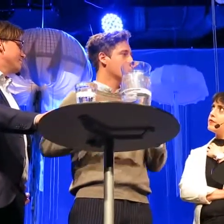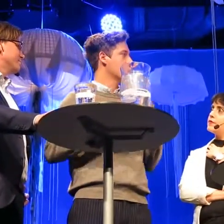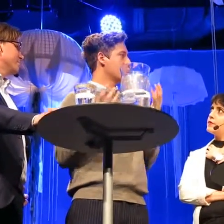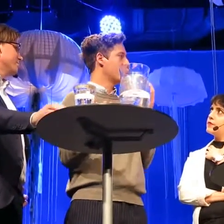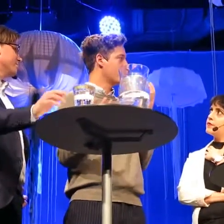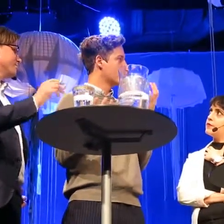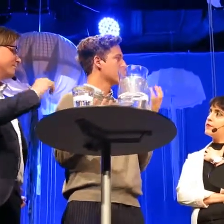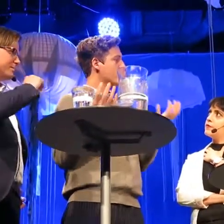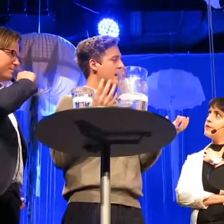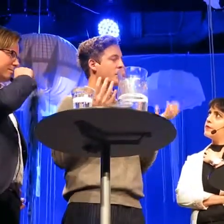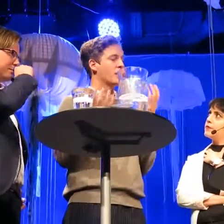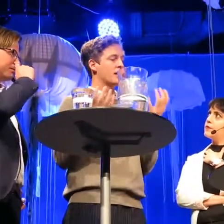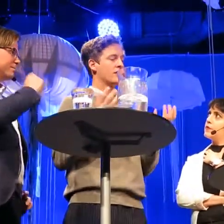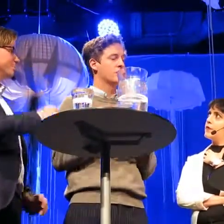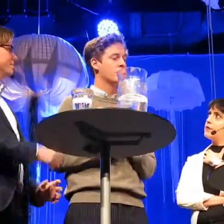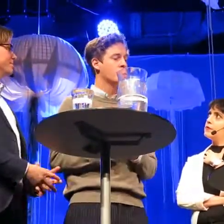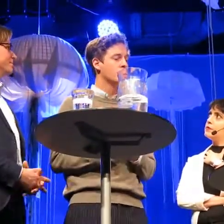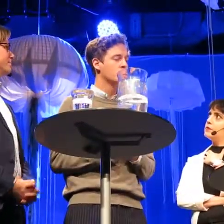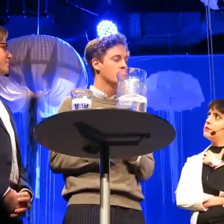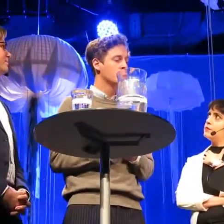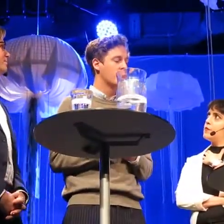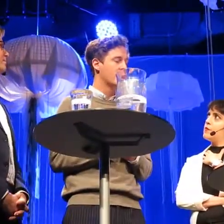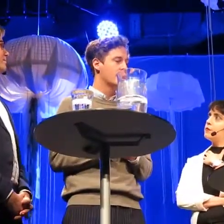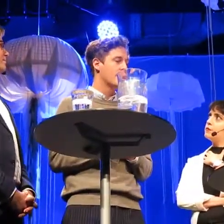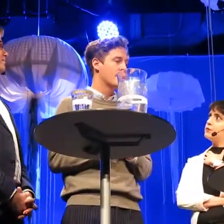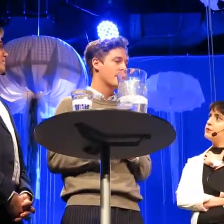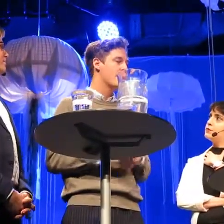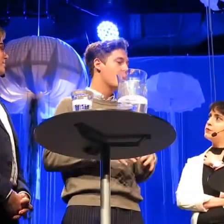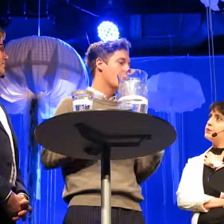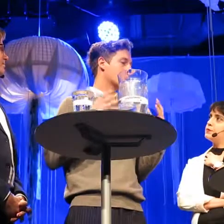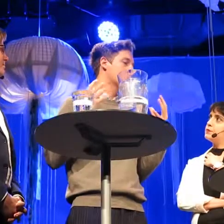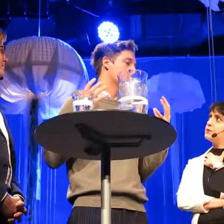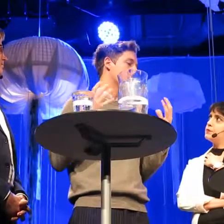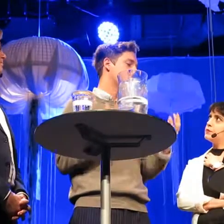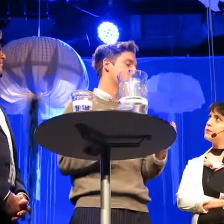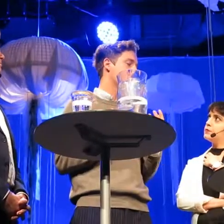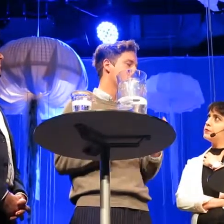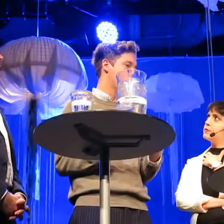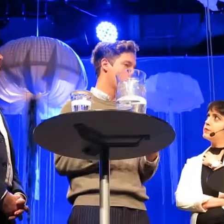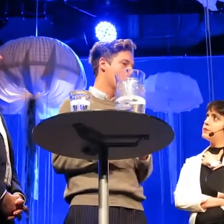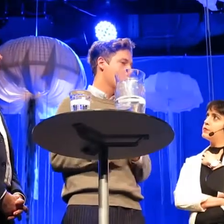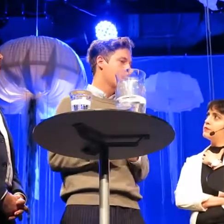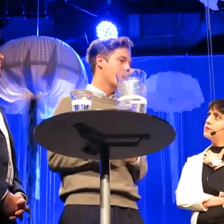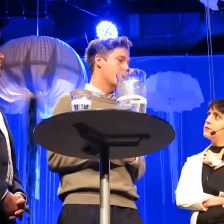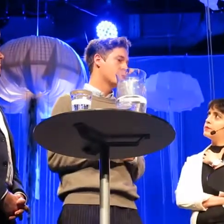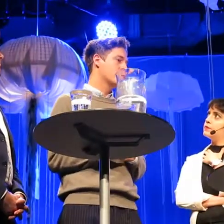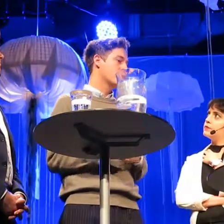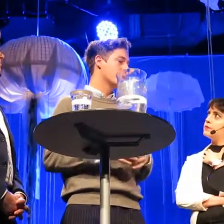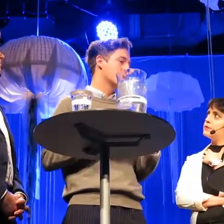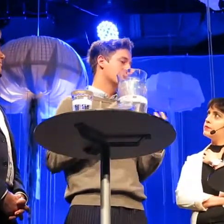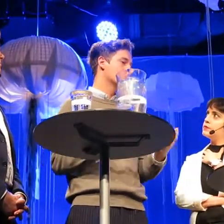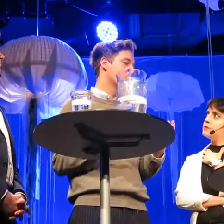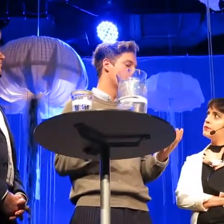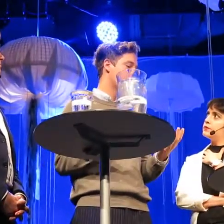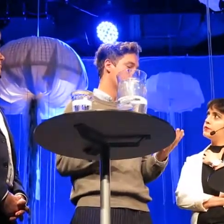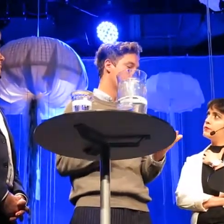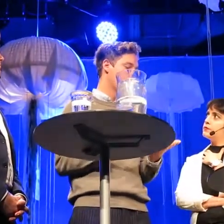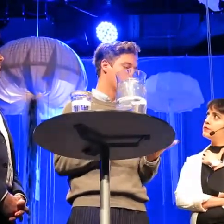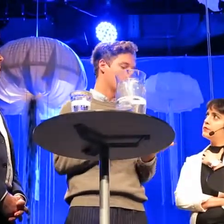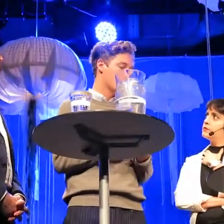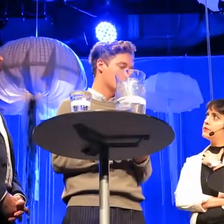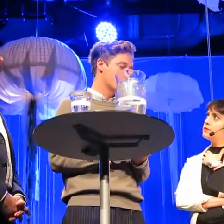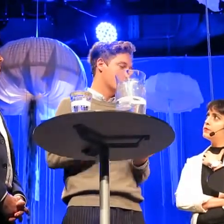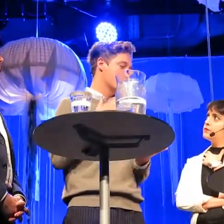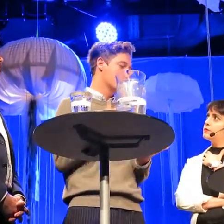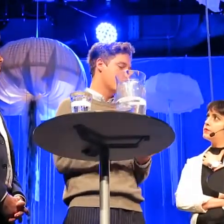liksom, där måste man ju väga olika faktorer mot varandra. Men alltså, det viktiga för mig, det är att vi liksom generellt